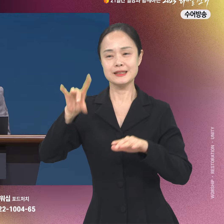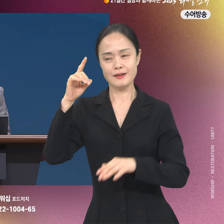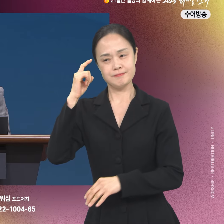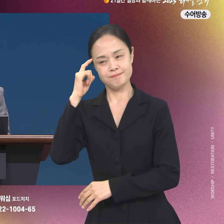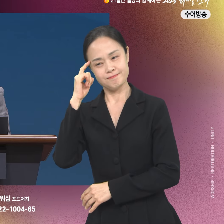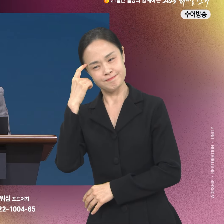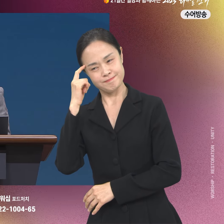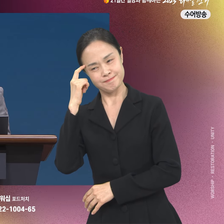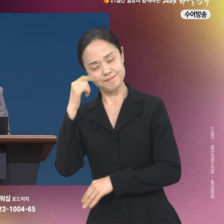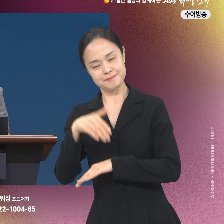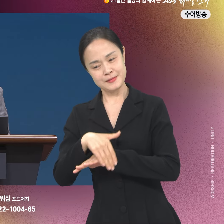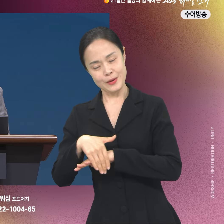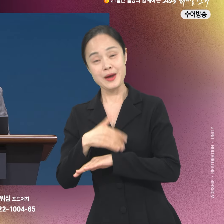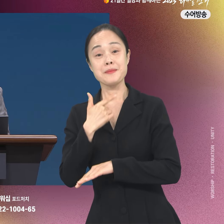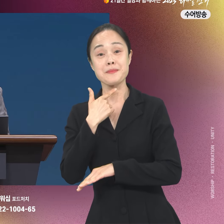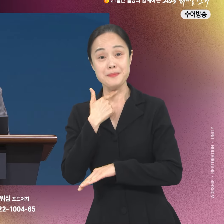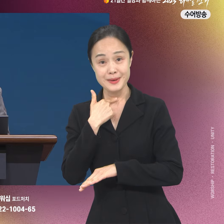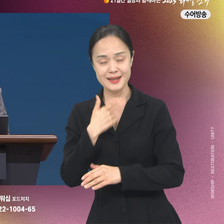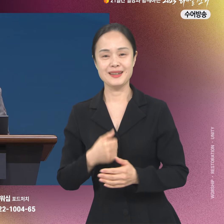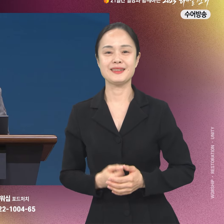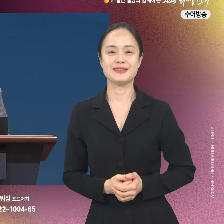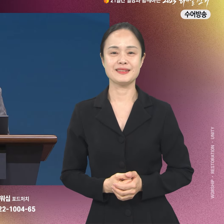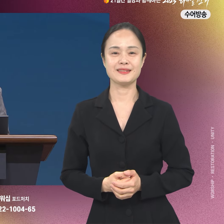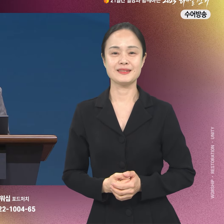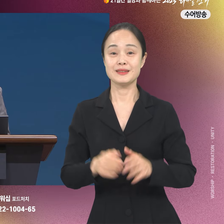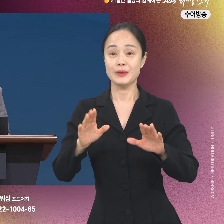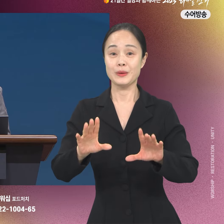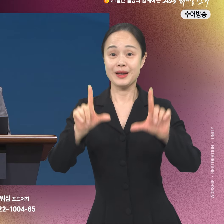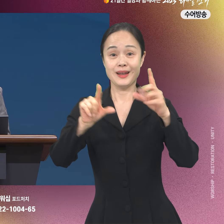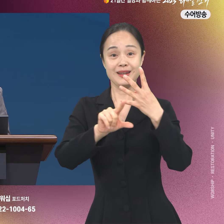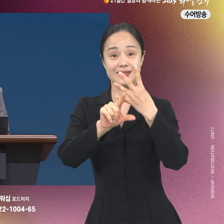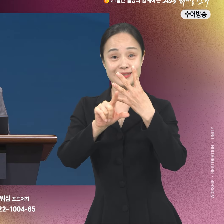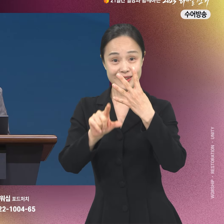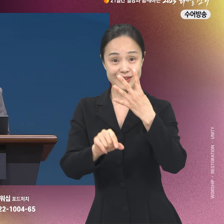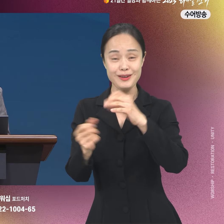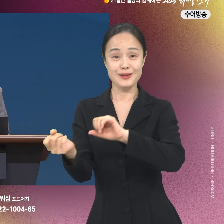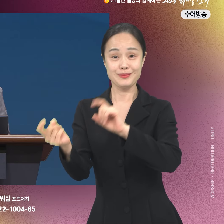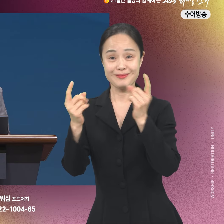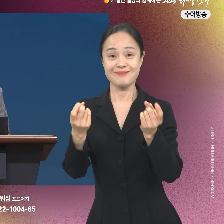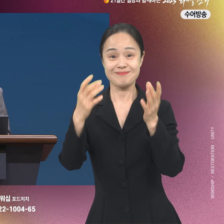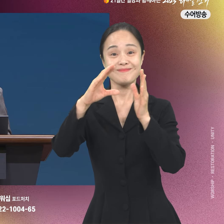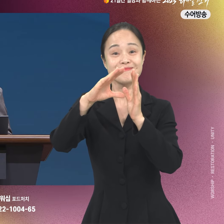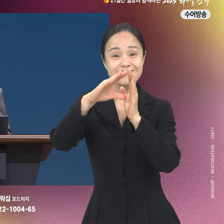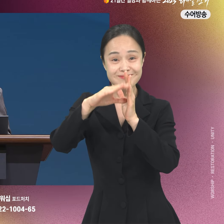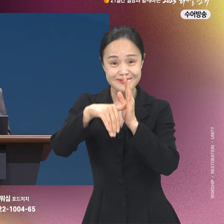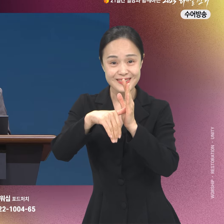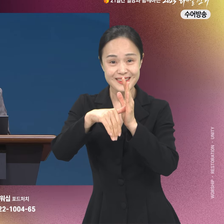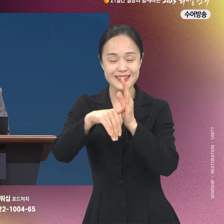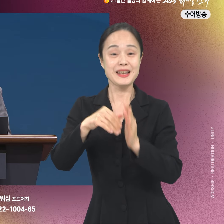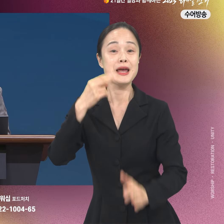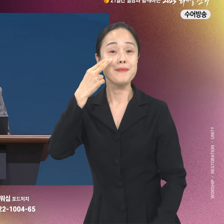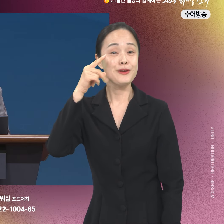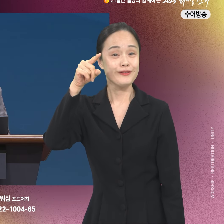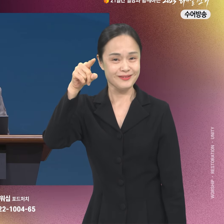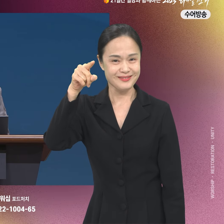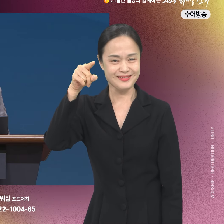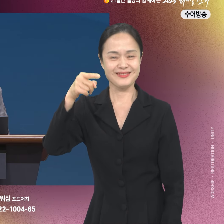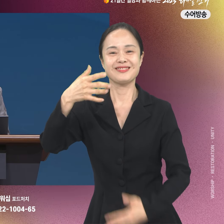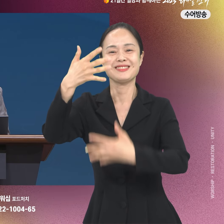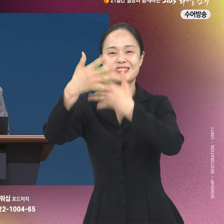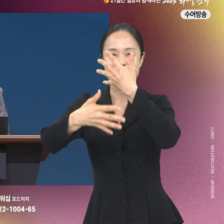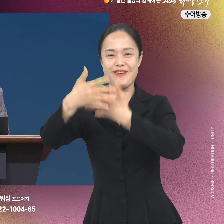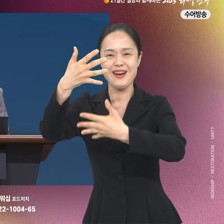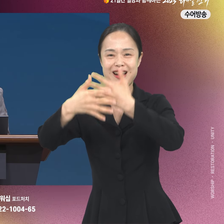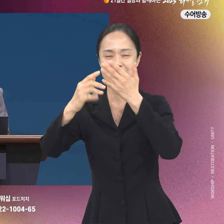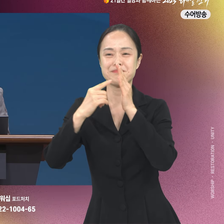시작하고 올 4월에 이제 북미에서 부활절 개봉을 했거든요. 그러면 이제 꽉 채워서 만